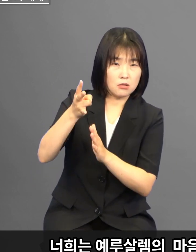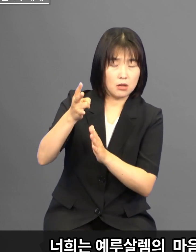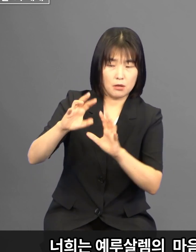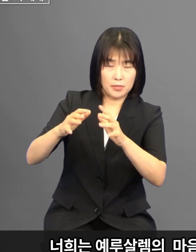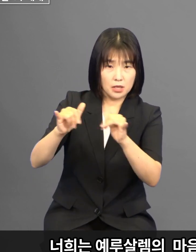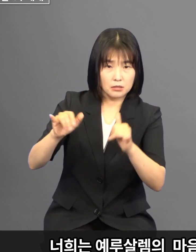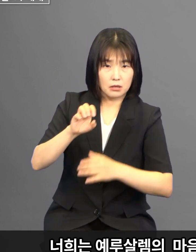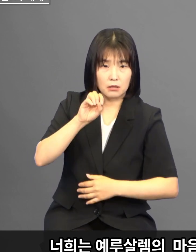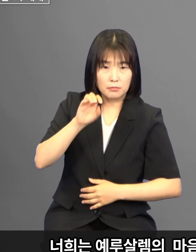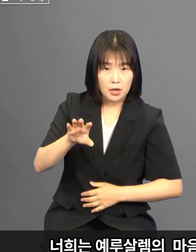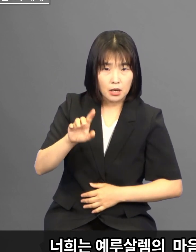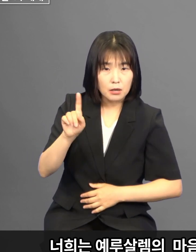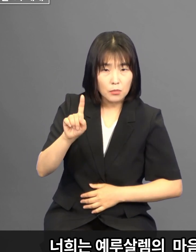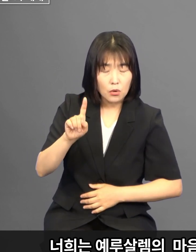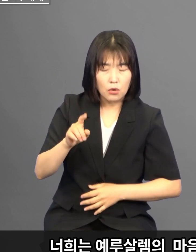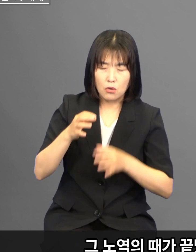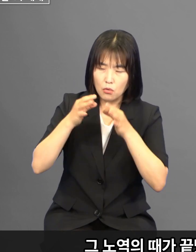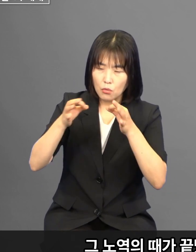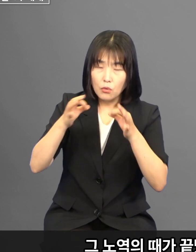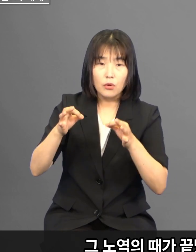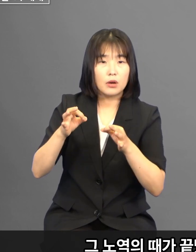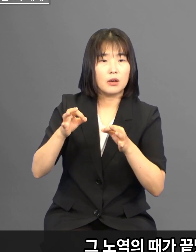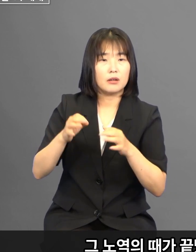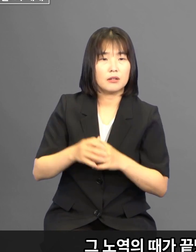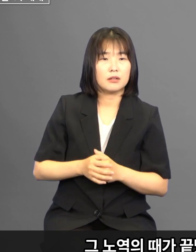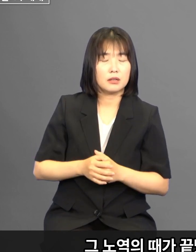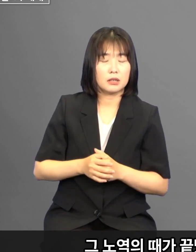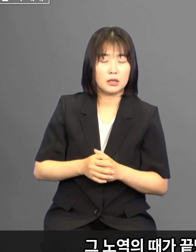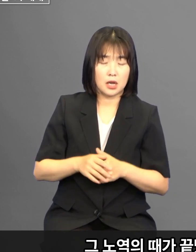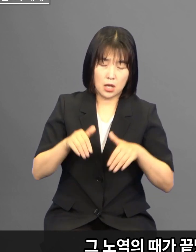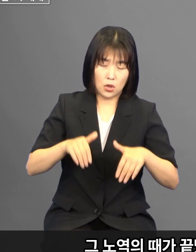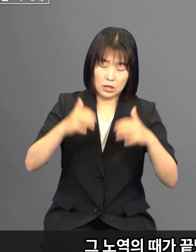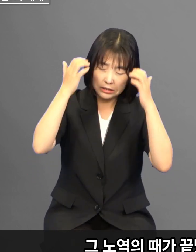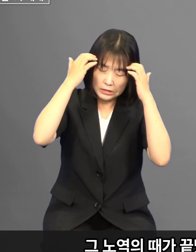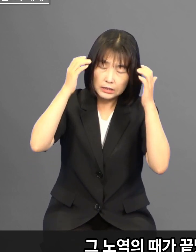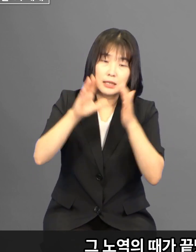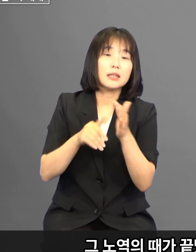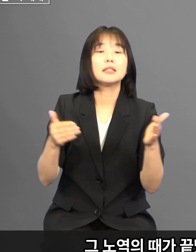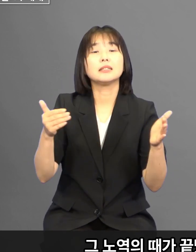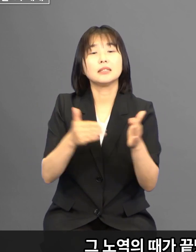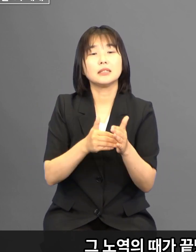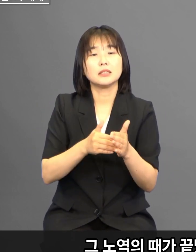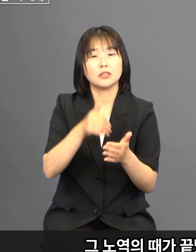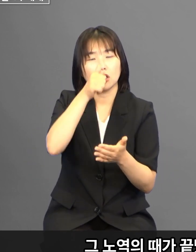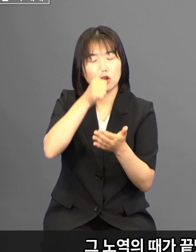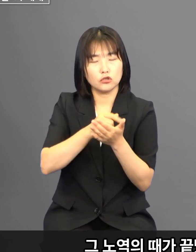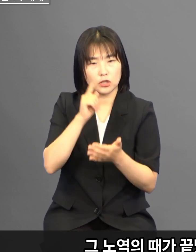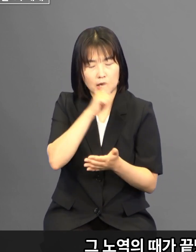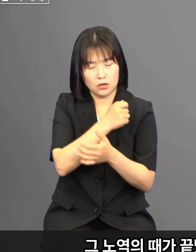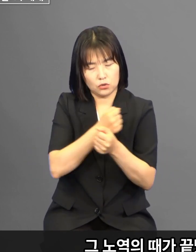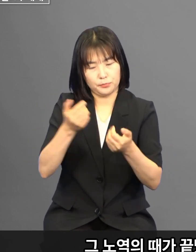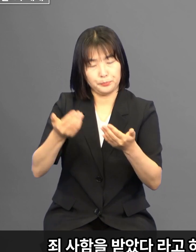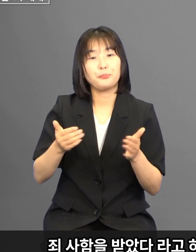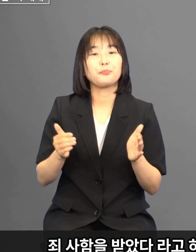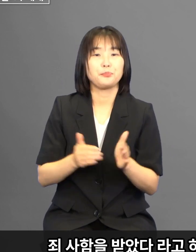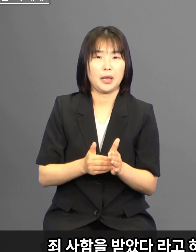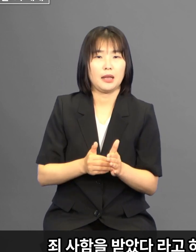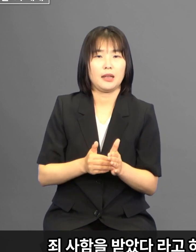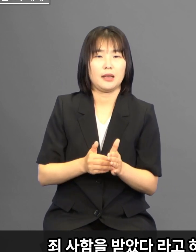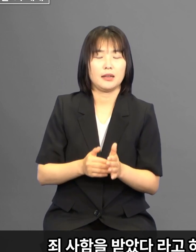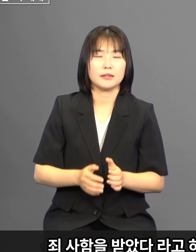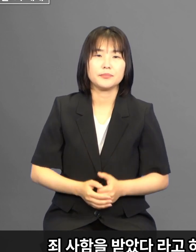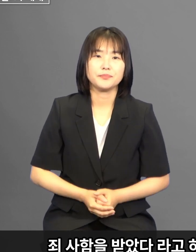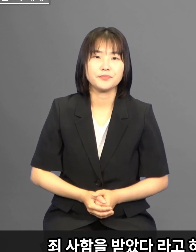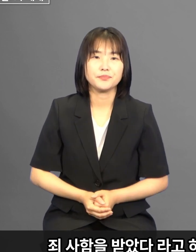닿도록 말하며 그것에게 외치라. 그 노역의 때가 끝났고 그 죄악이 사함을 받았다. 죄